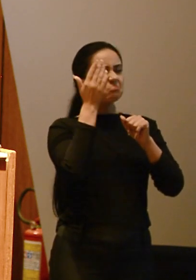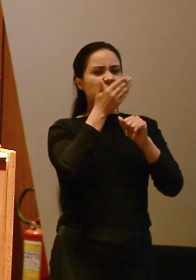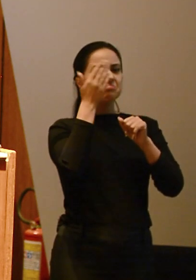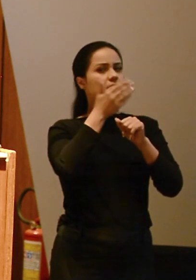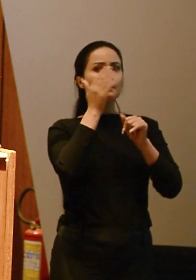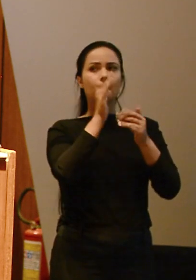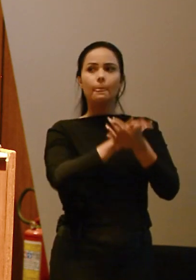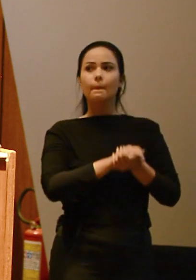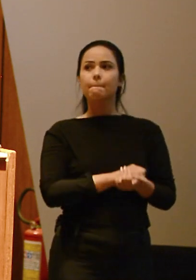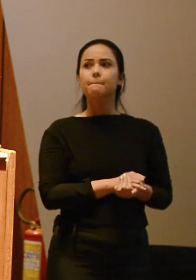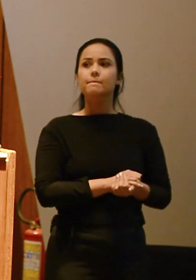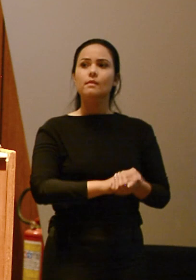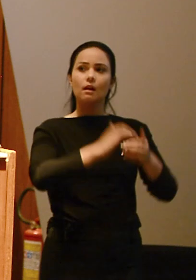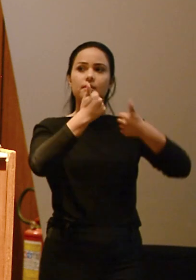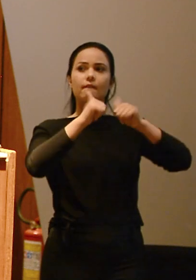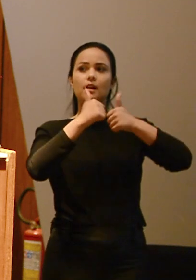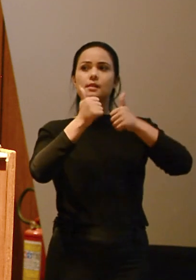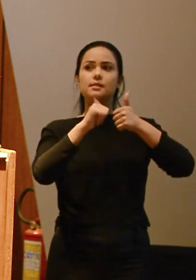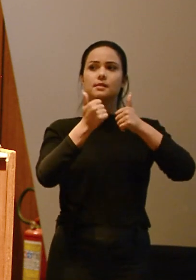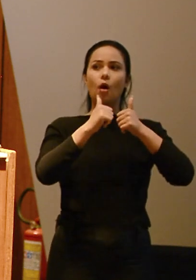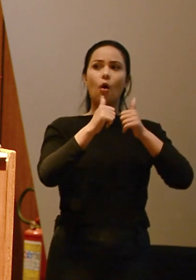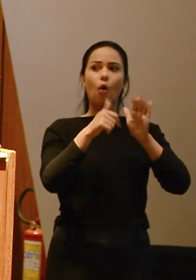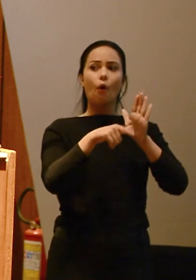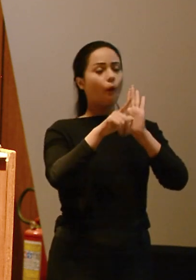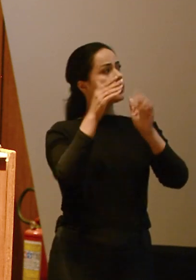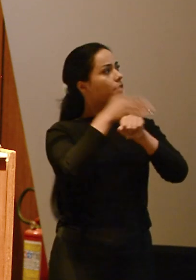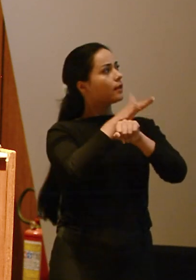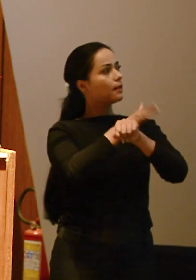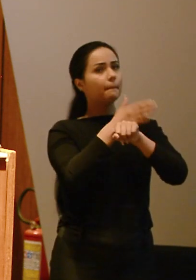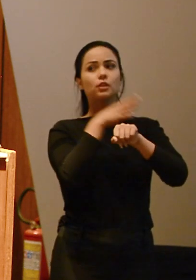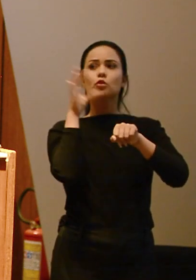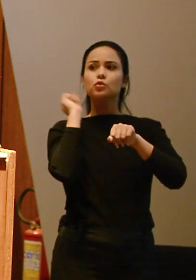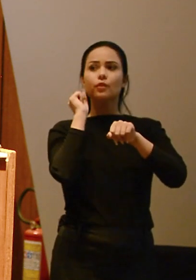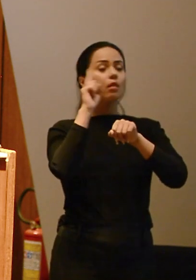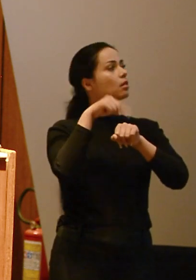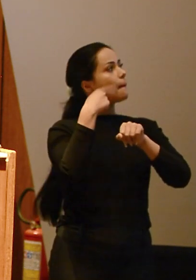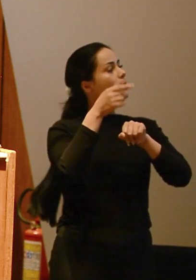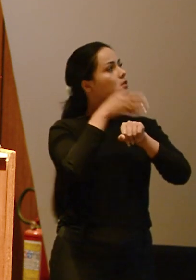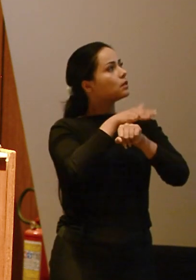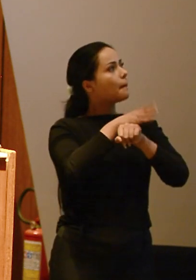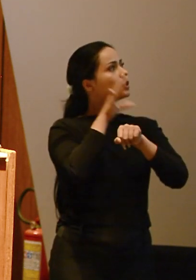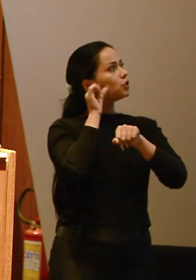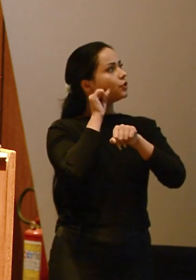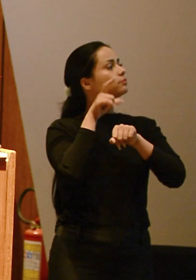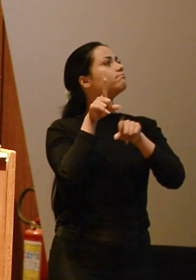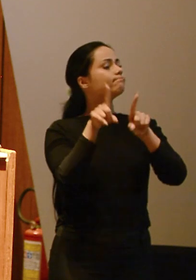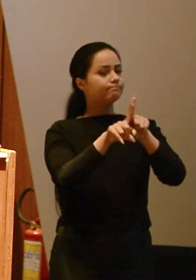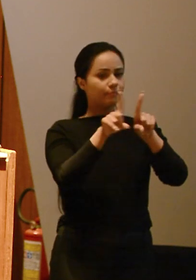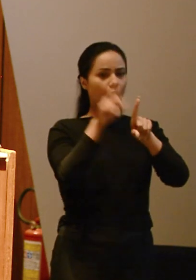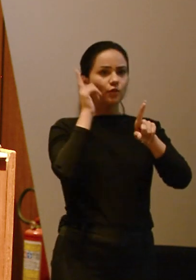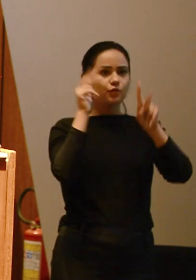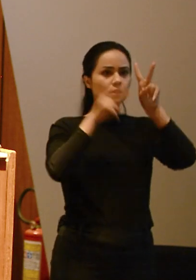ver na avaliação pré-treinamento auditivo, e depois do treinamento auditivo a gente também